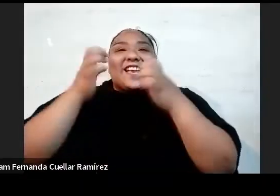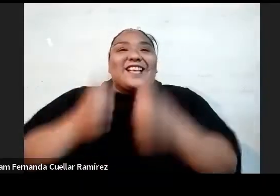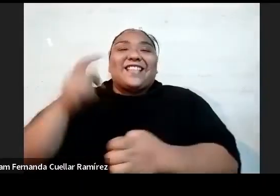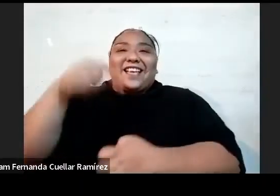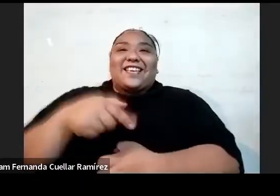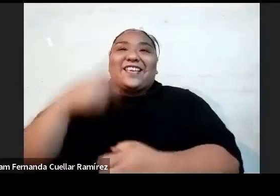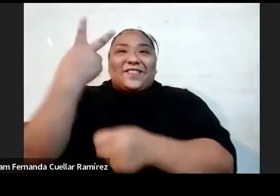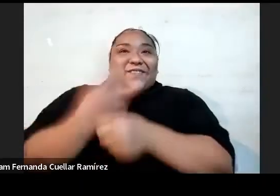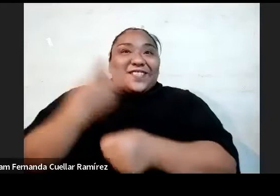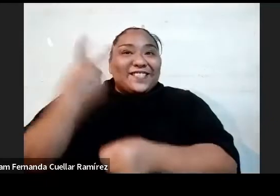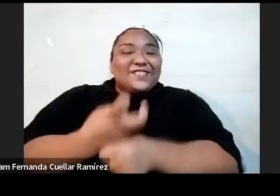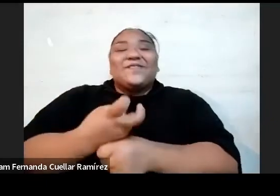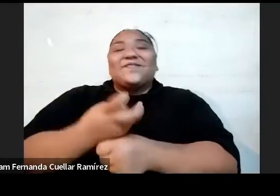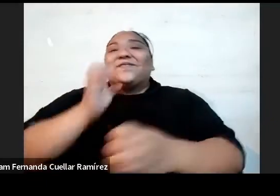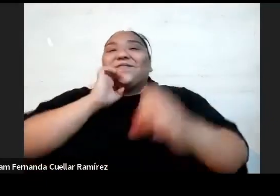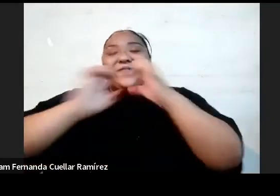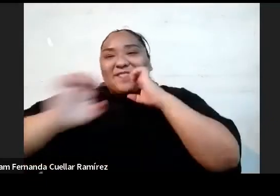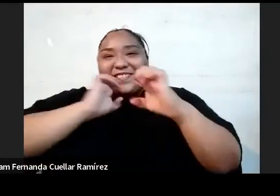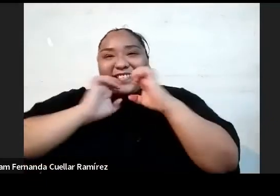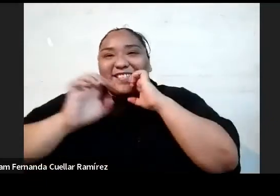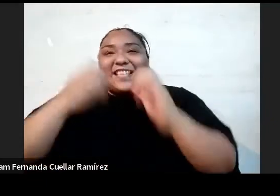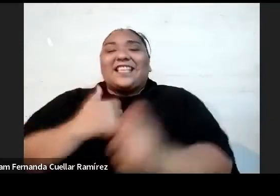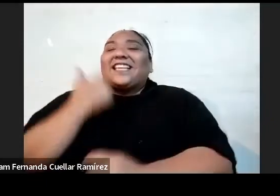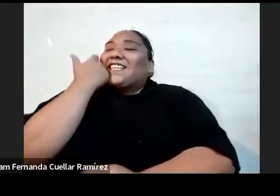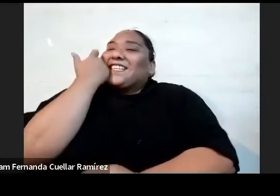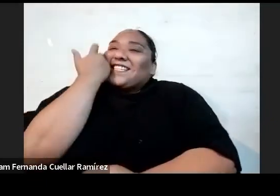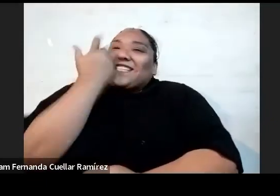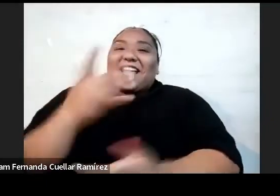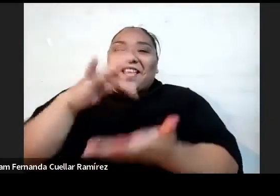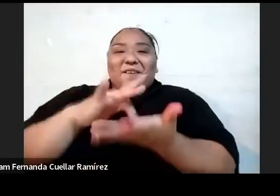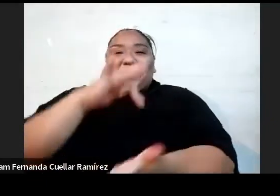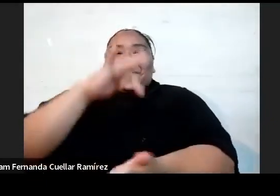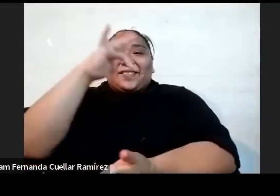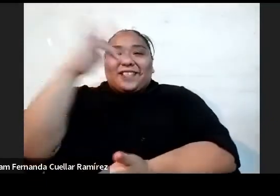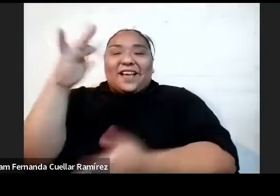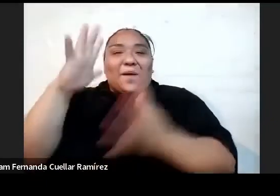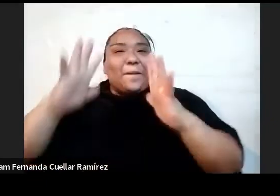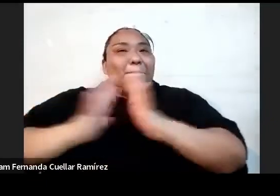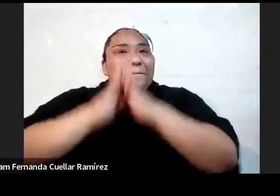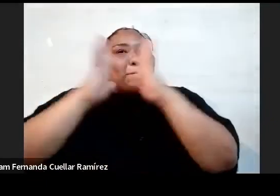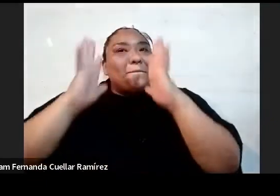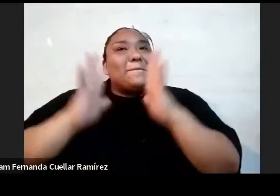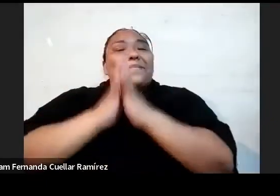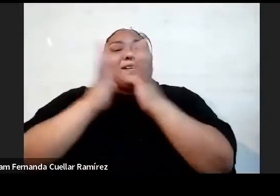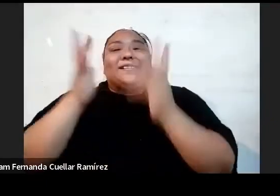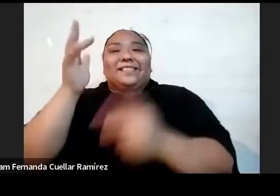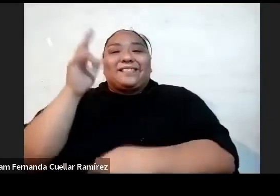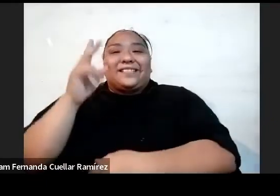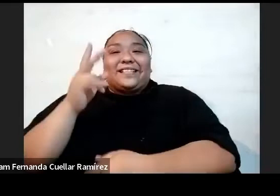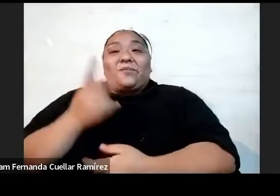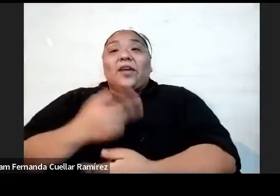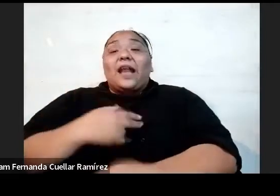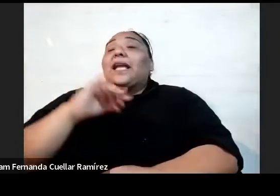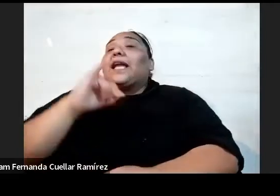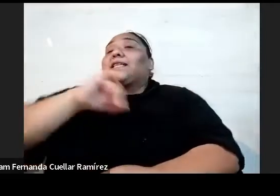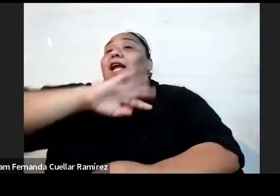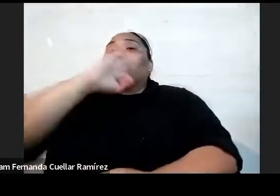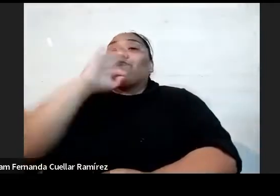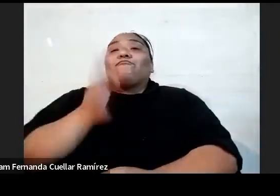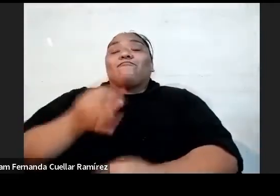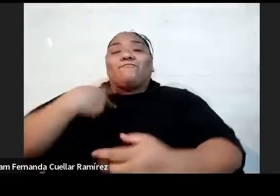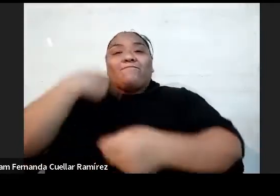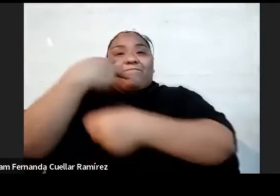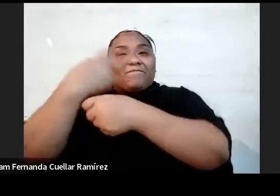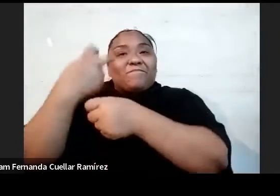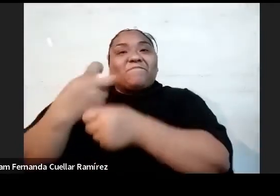segunda entrevista. Le queremos agradecer su participación, al que haya aceptado la invitación